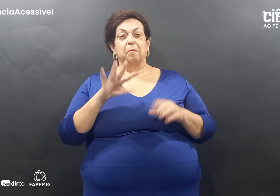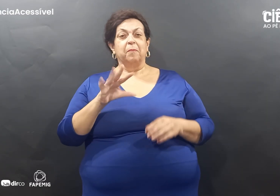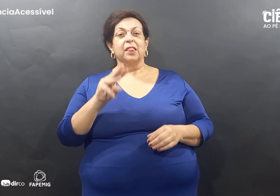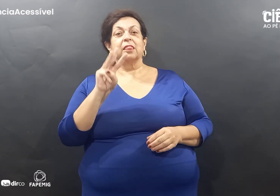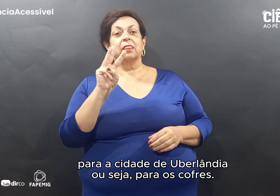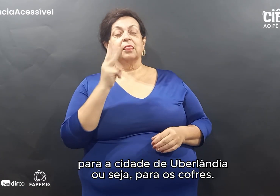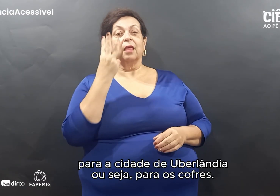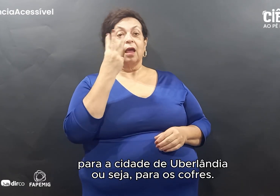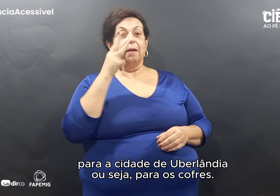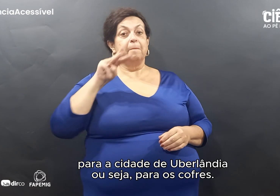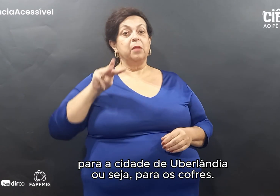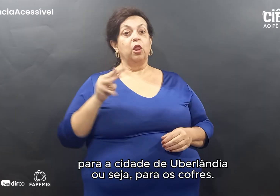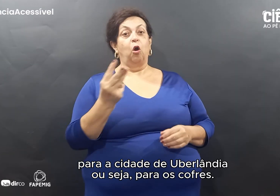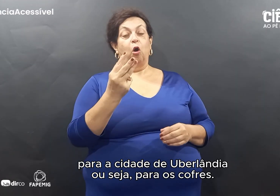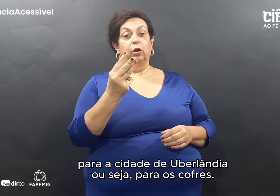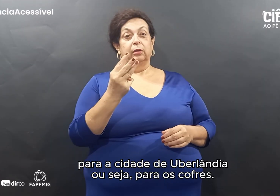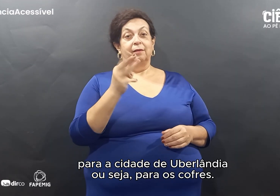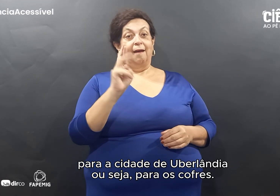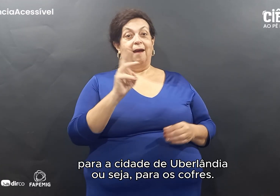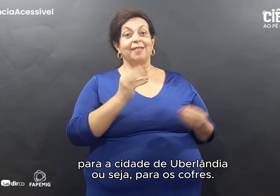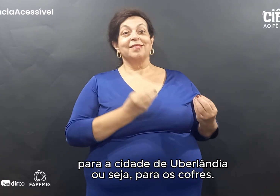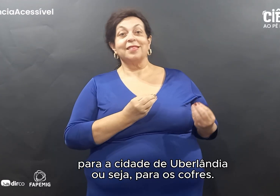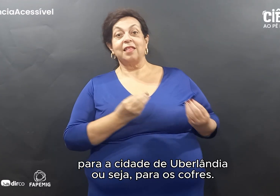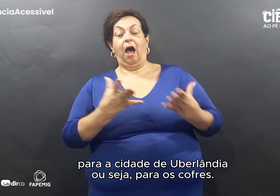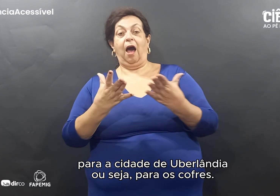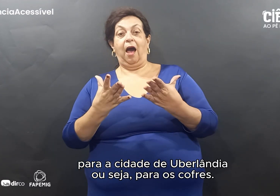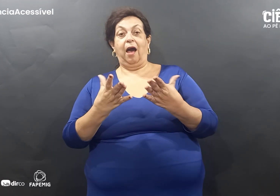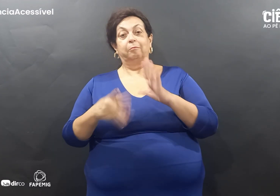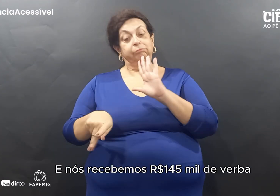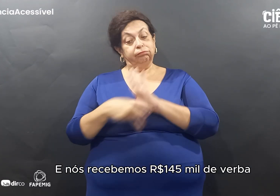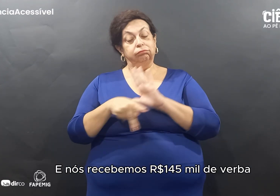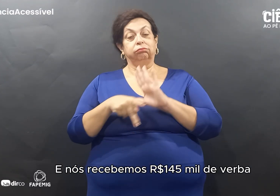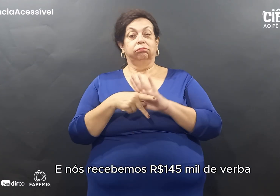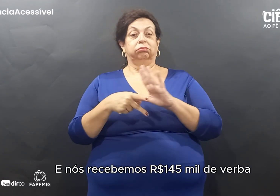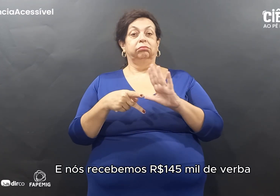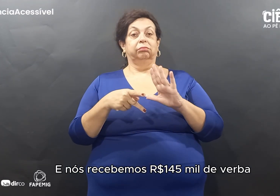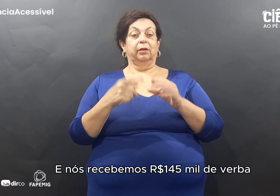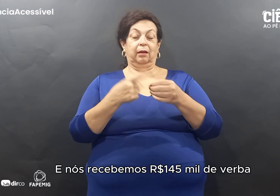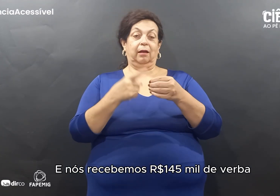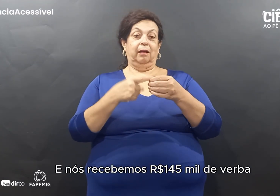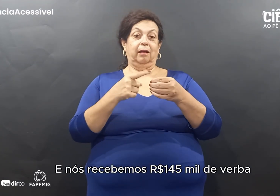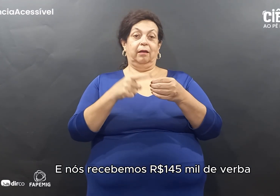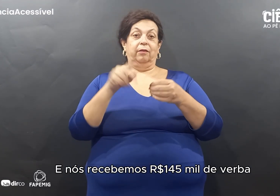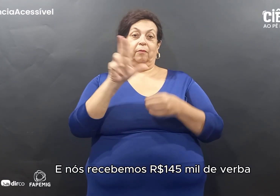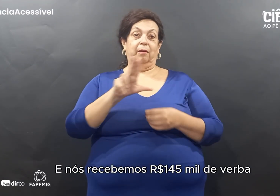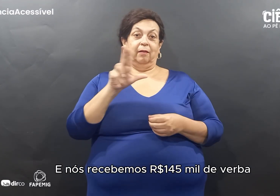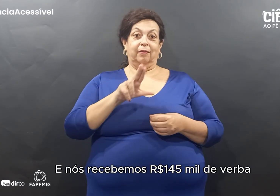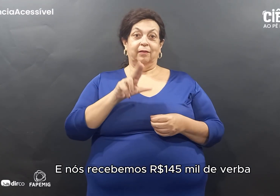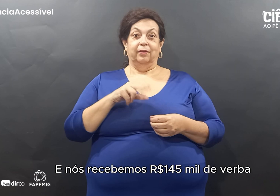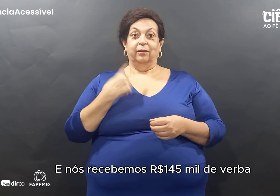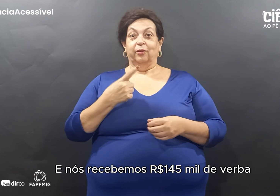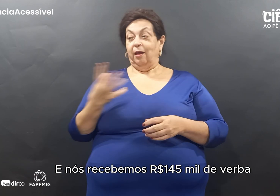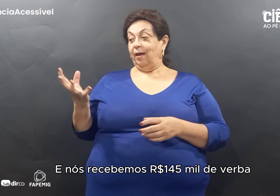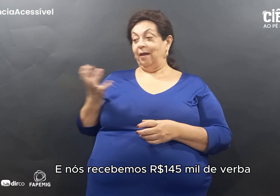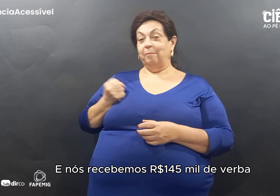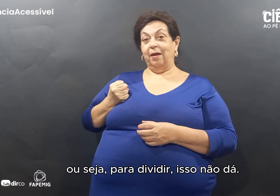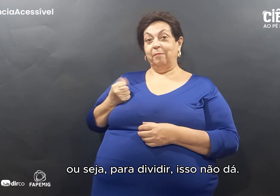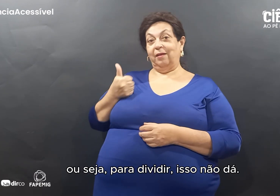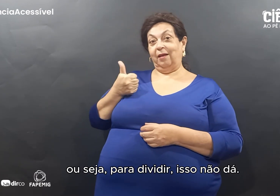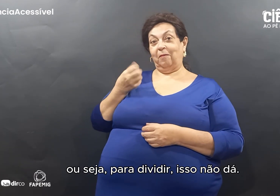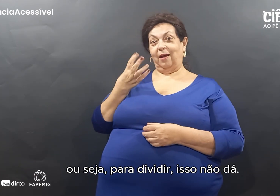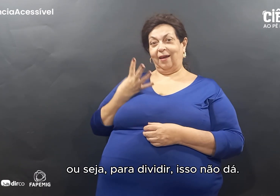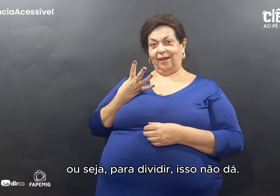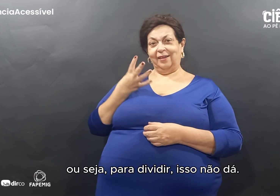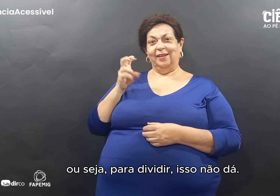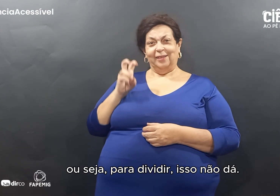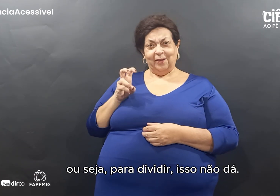reais para a cidade de Uberlândia, ou seja, para os cofres, né? E nós recebemos 145 mil reais de verba, ou